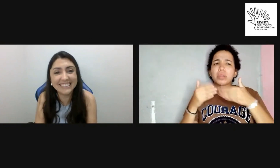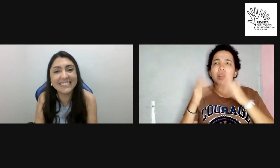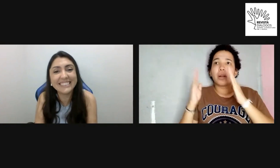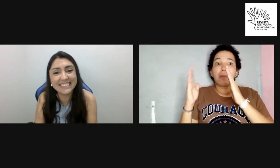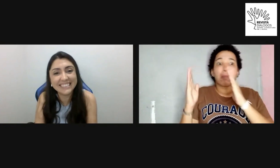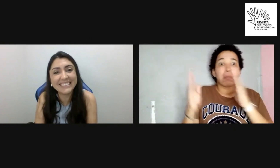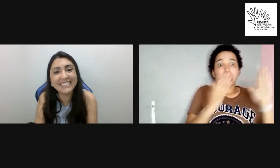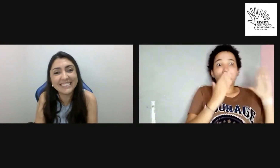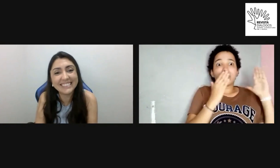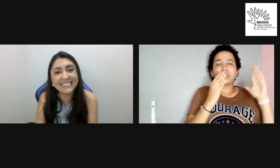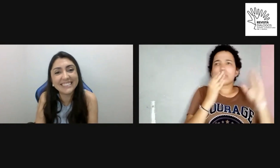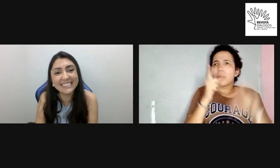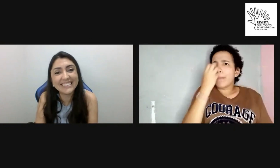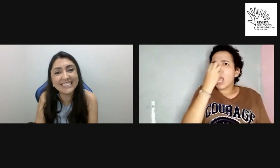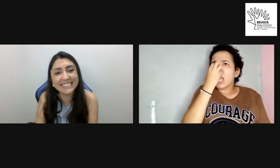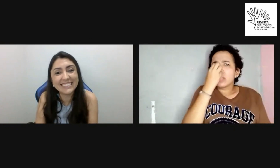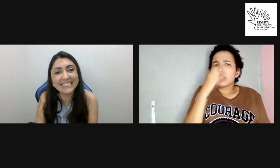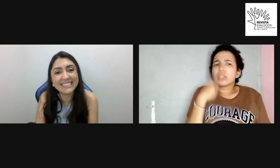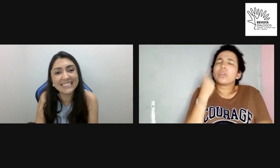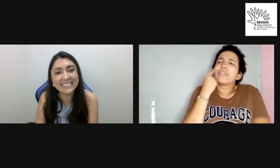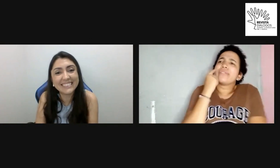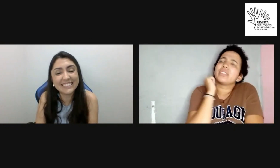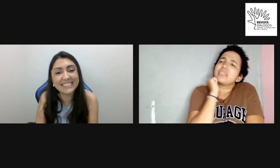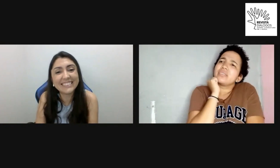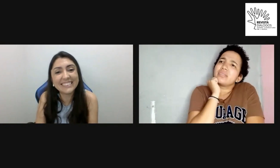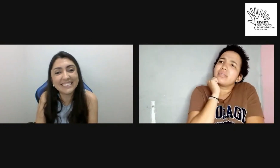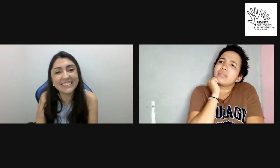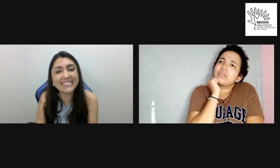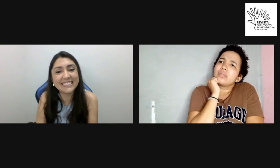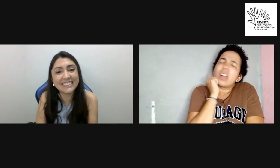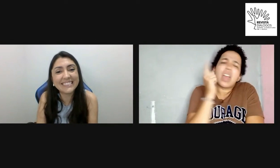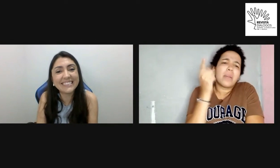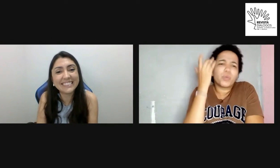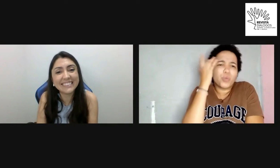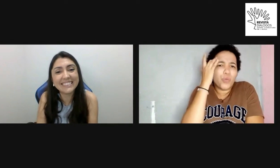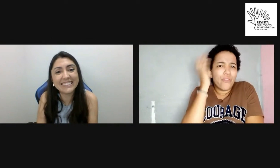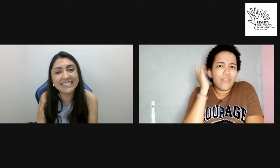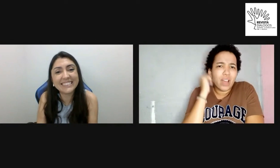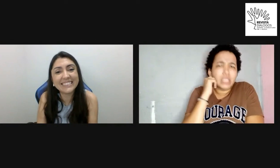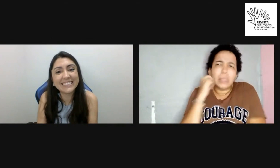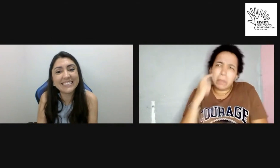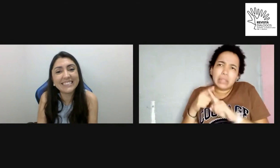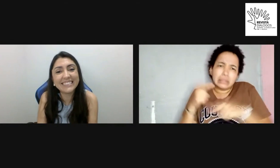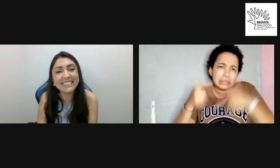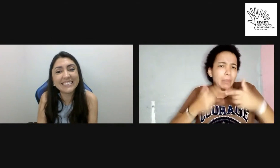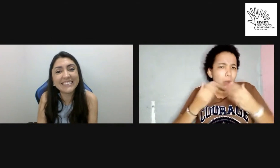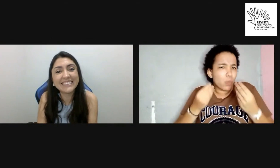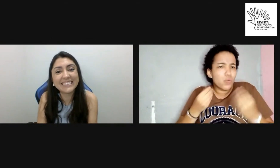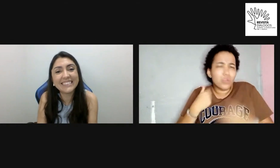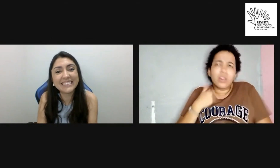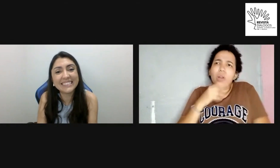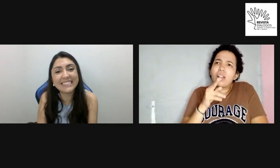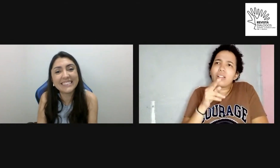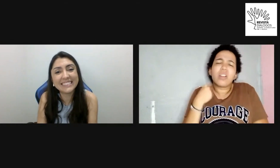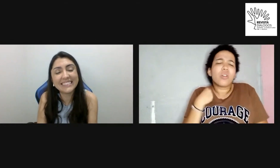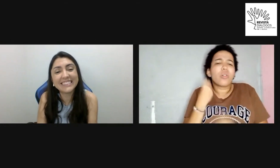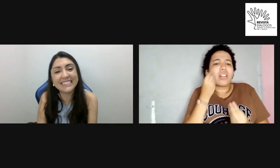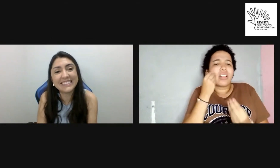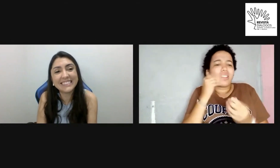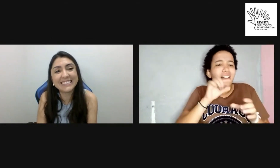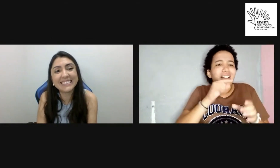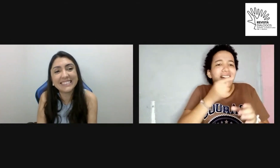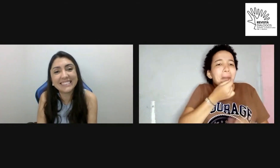Assistindo os palhaços, eu pensei, é muito fácil. Claro, trabalhoso, mas